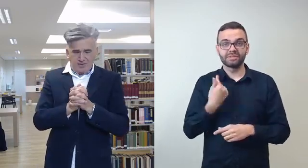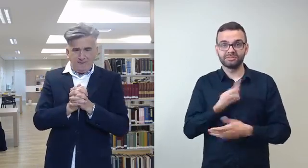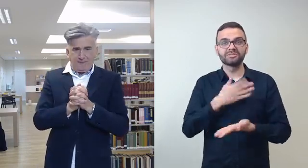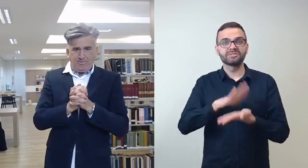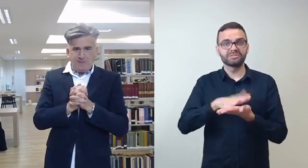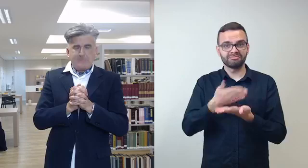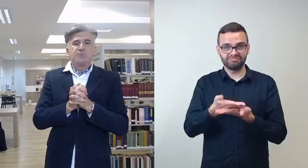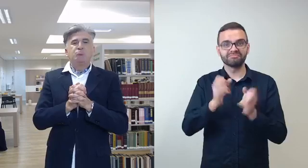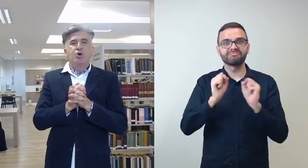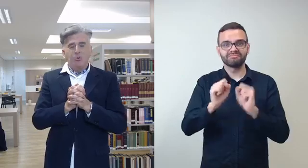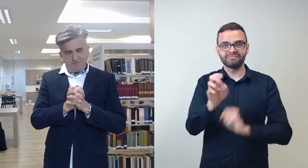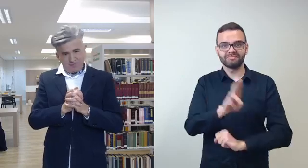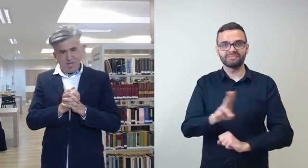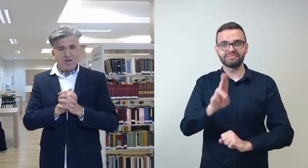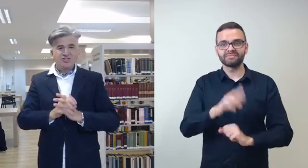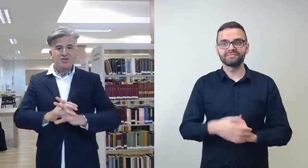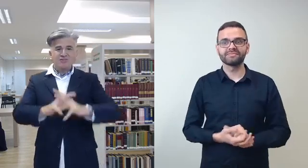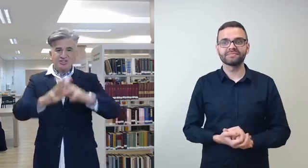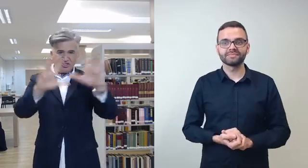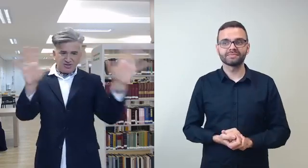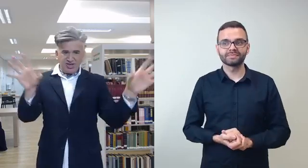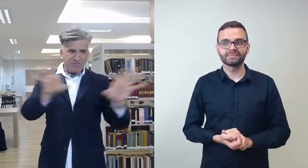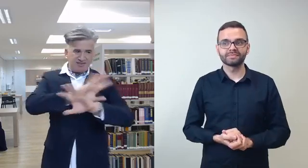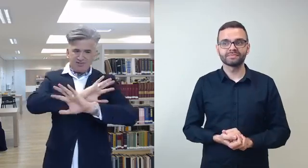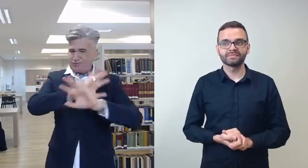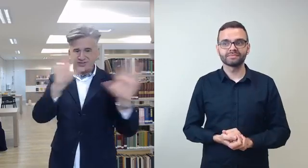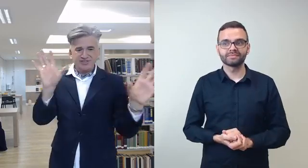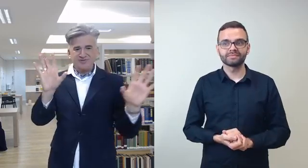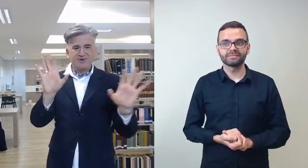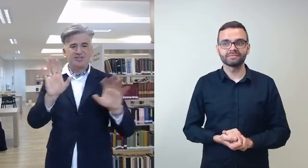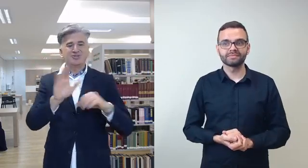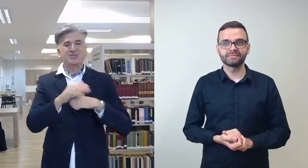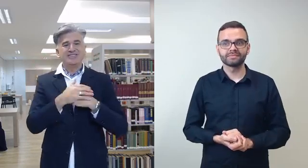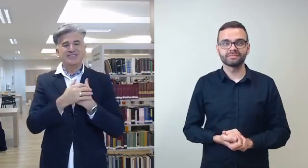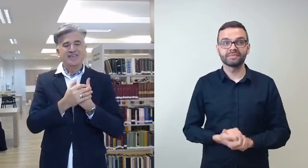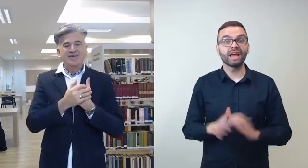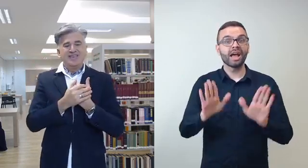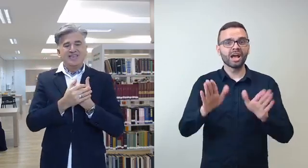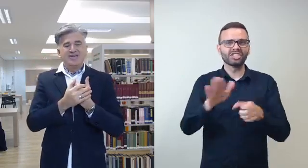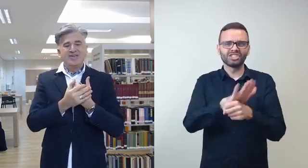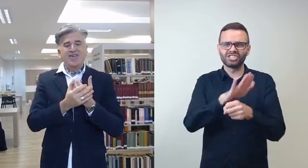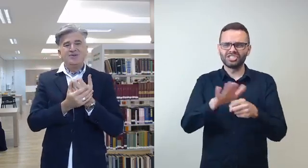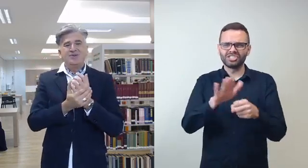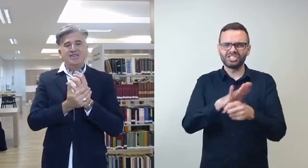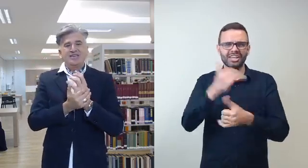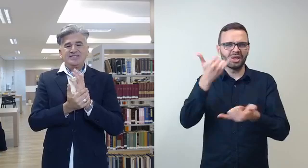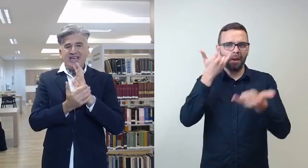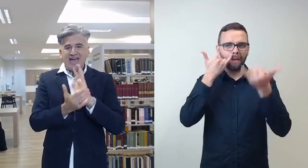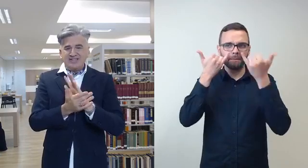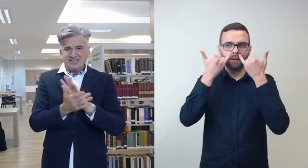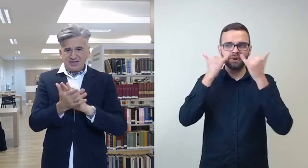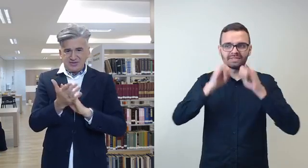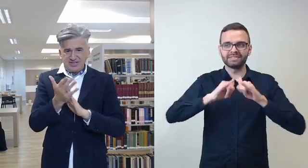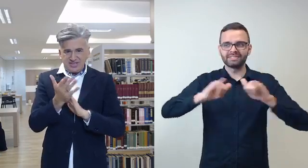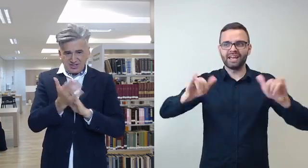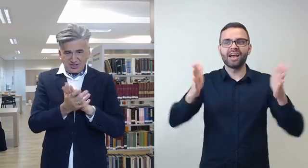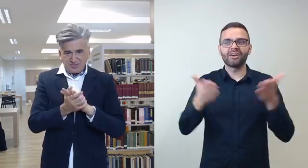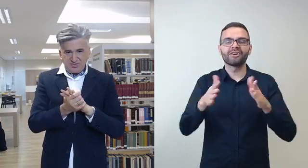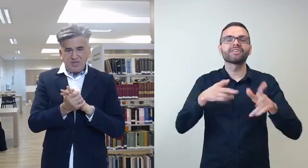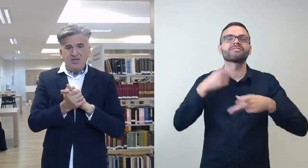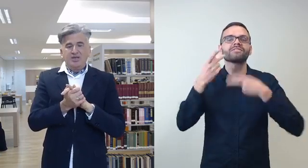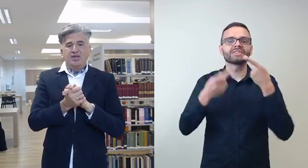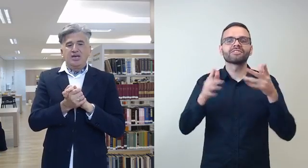interpretação. Bom, eu acho que eu invadi a sua cabeça de muitas informações e eu quero encerrar dizendo o